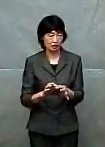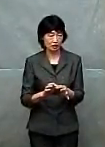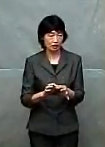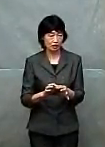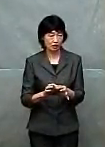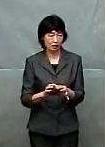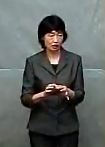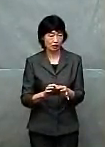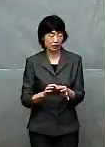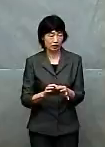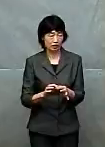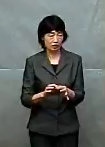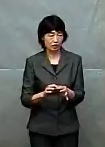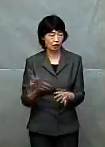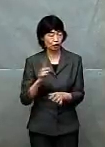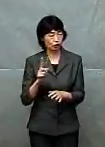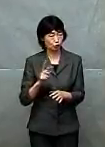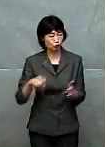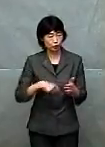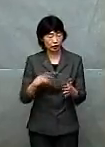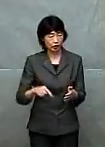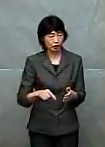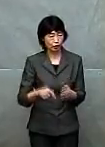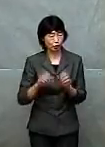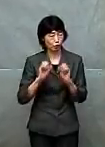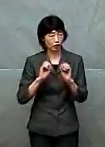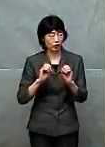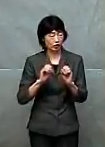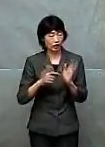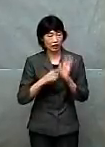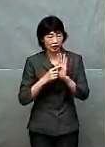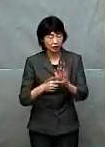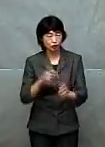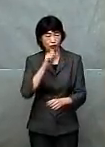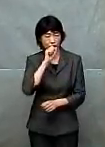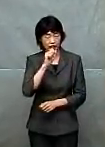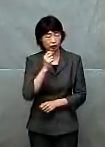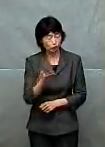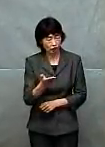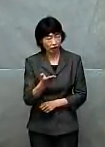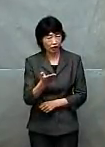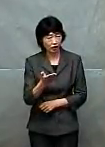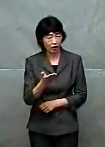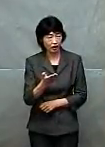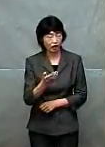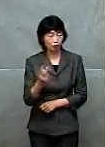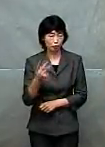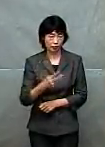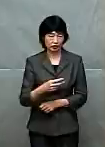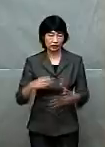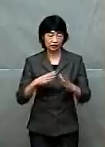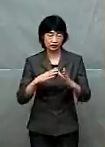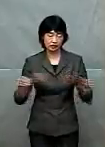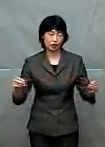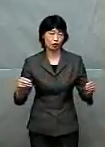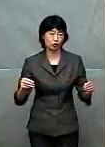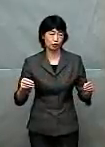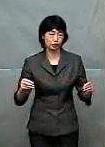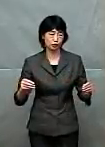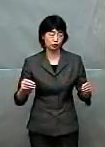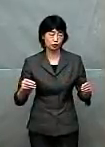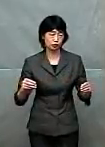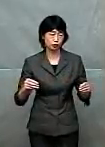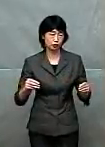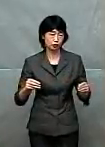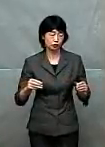ということをですね発信していくのが望ましいのかと、あるいは全国的な